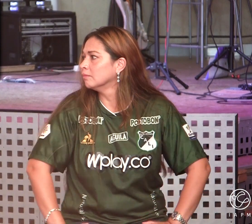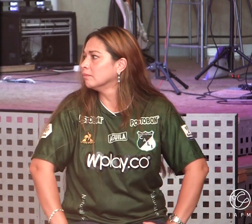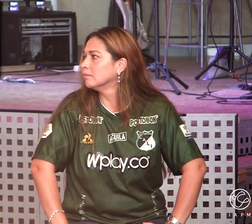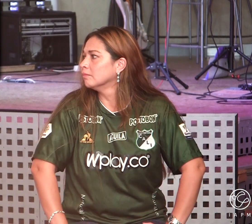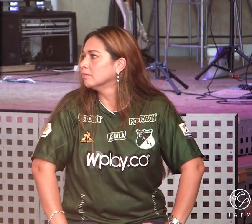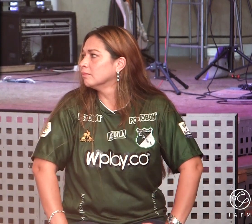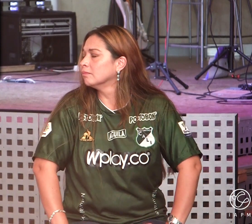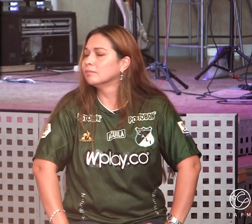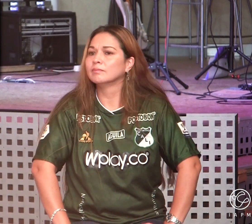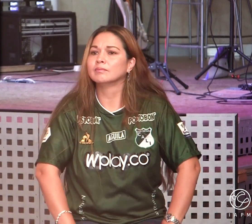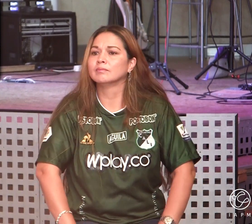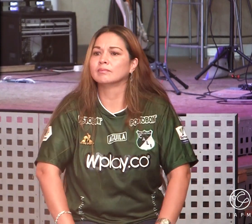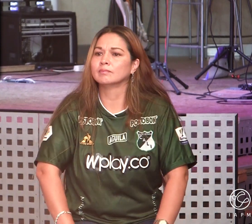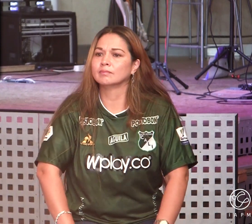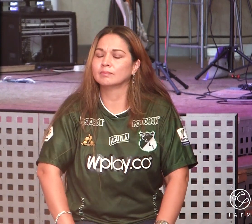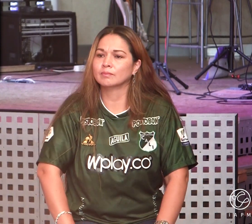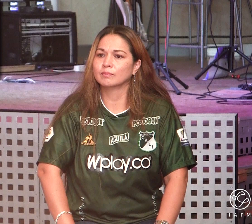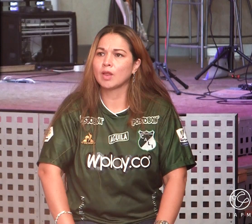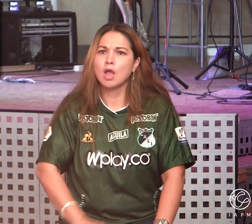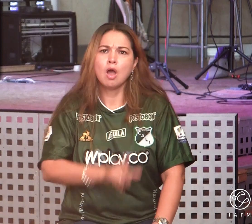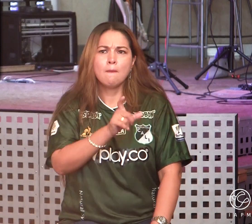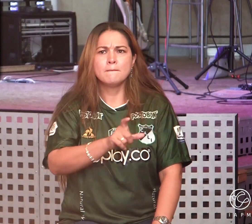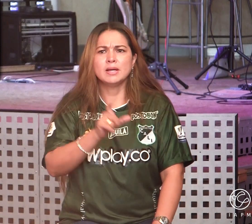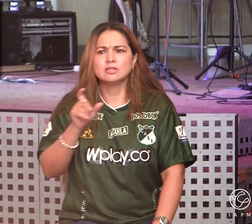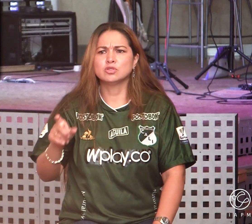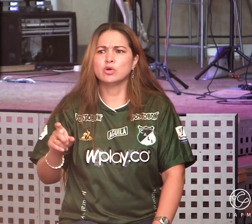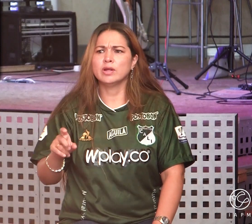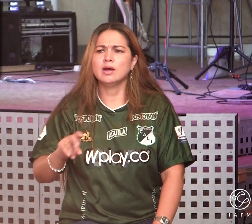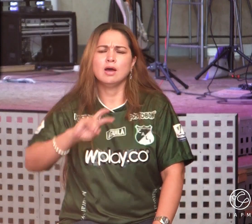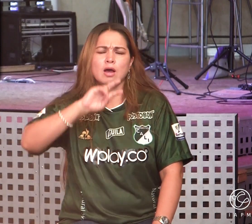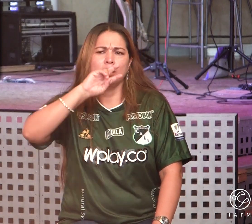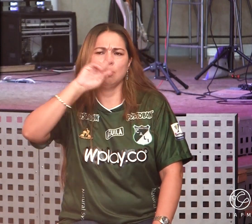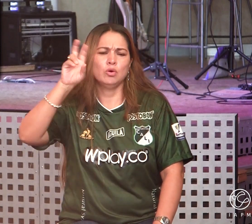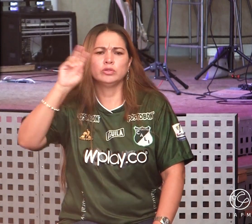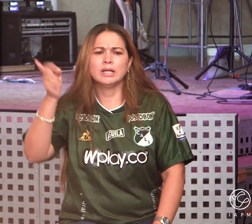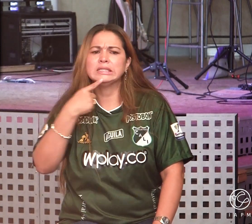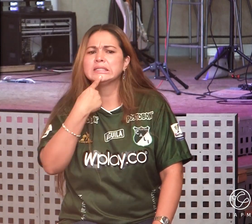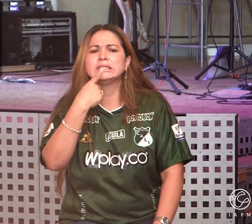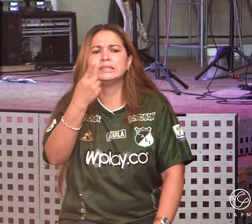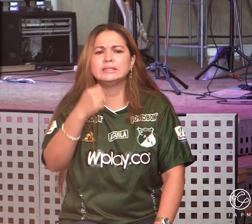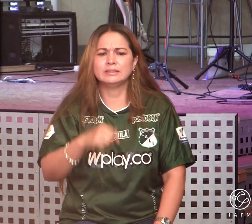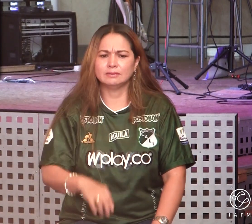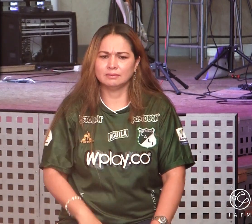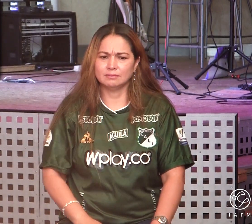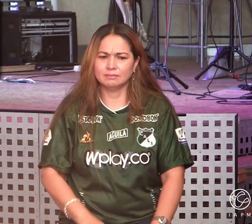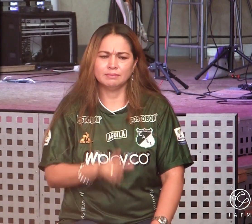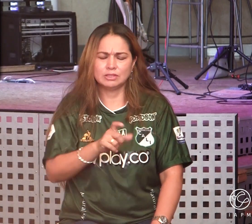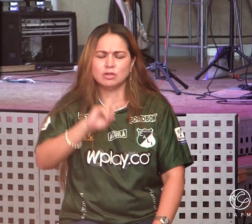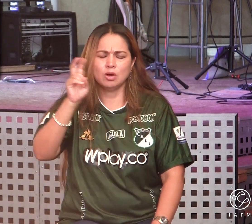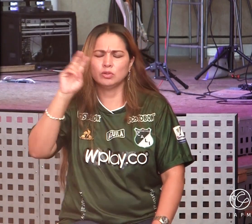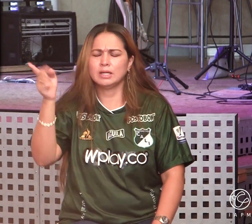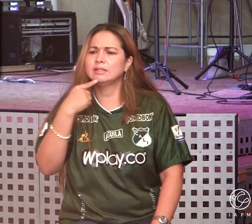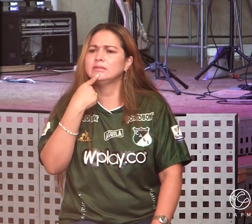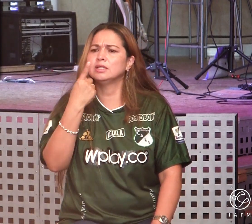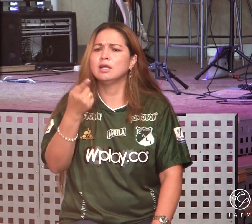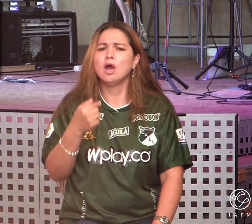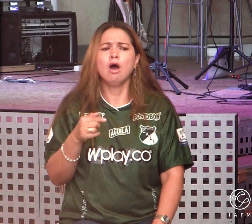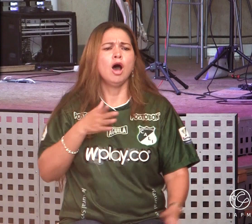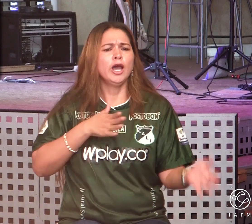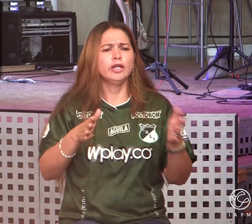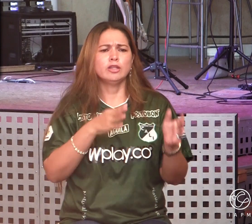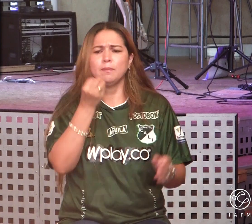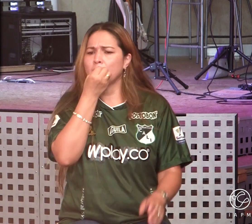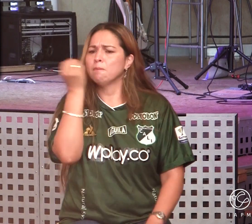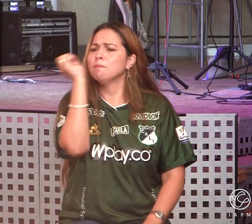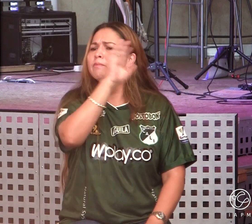hecho. Y les decimos: miren, echen afuera el espíritu de Peter Pan, porque algunos quieren ser jóvenes toda la vida, ¿no? Y por eso en las iglesias tenemos grupos